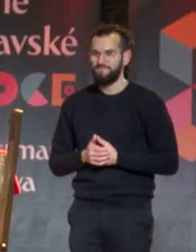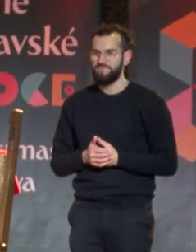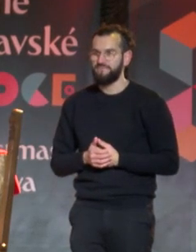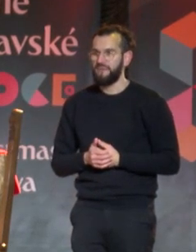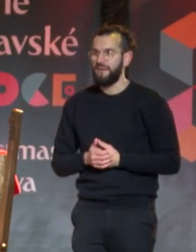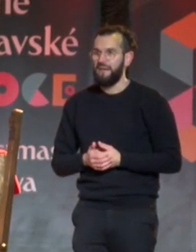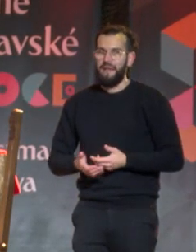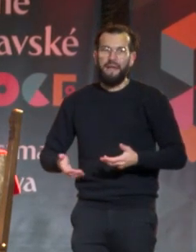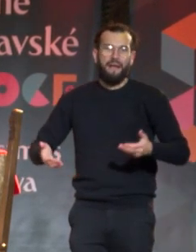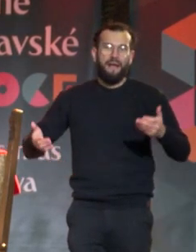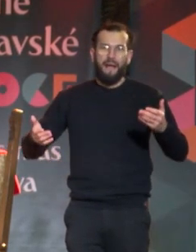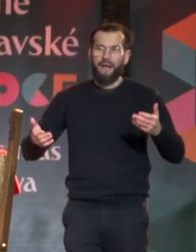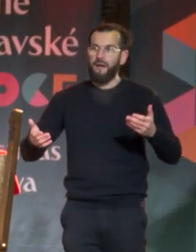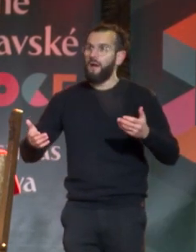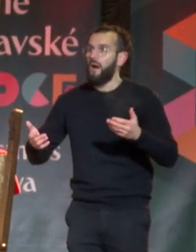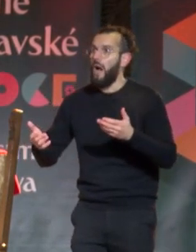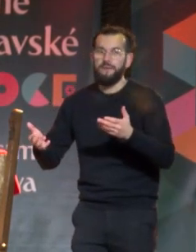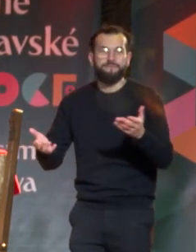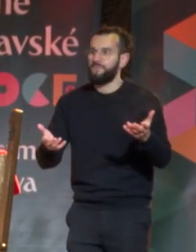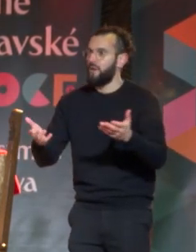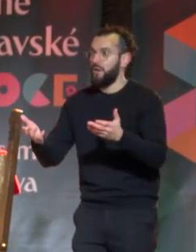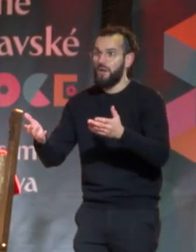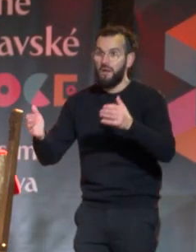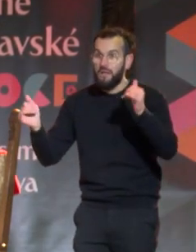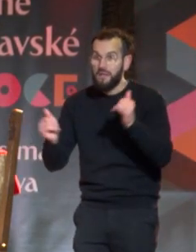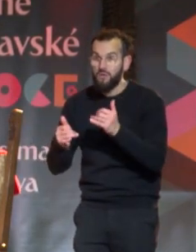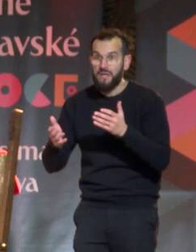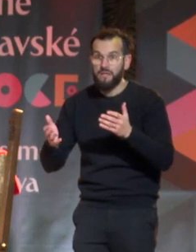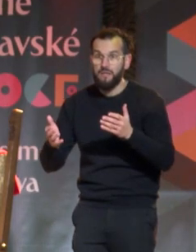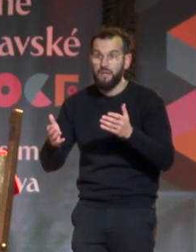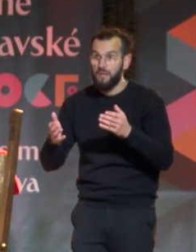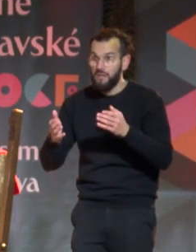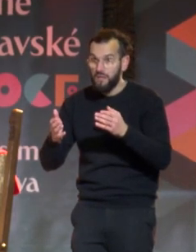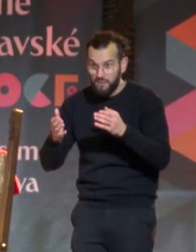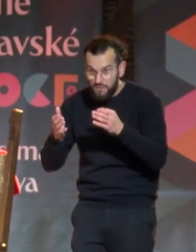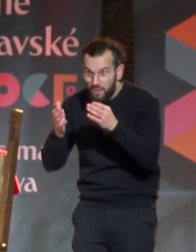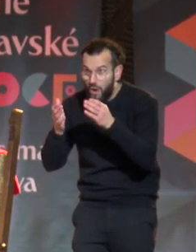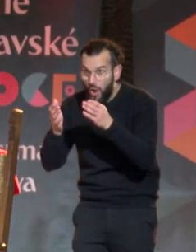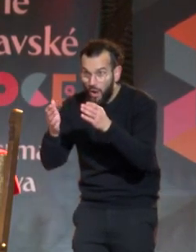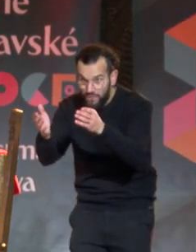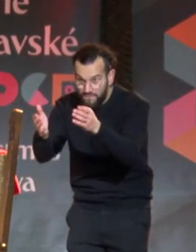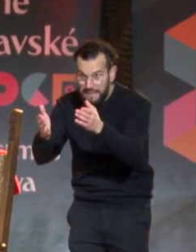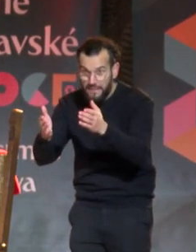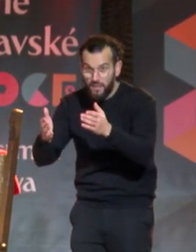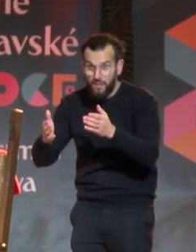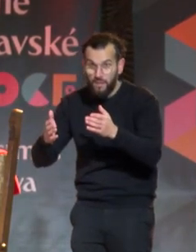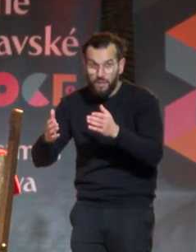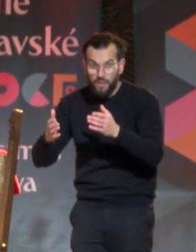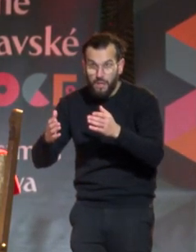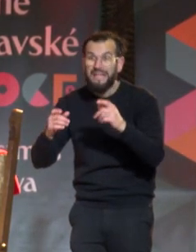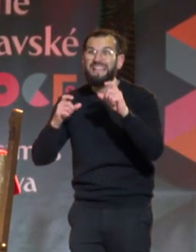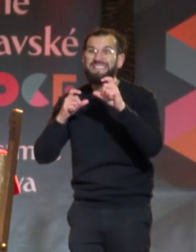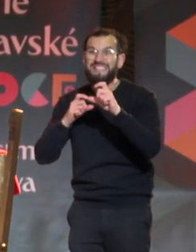Ježiši, no nie, si to, toto, ako, to si vážne, to ste vy? Vyvaluje mama oči na